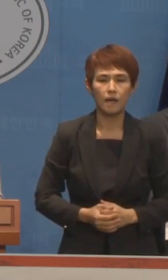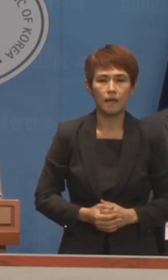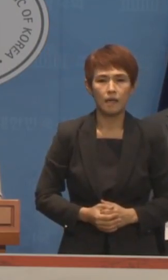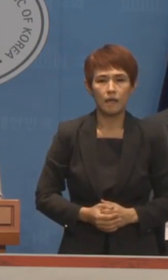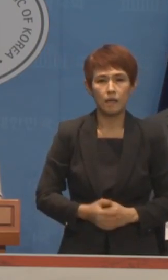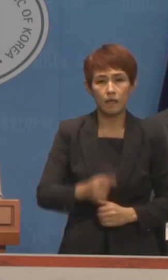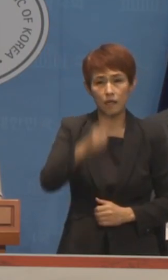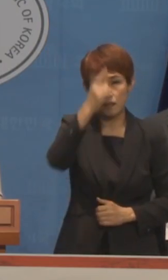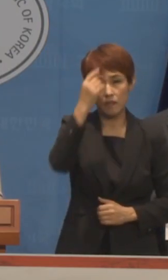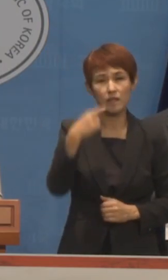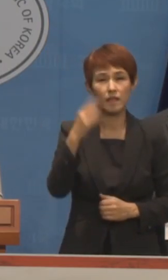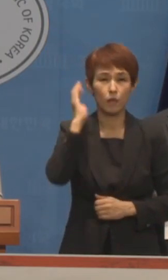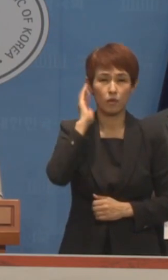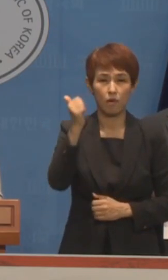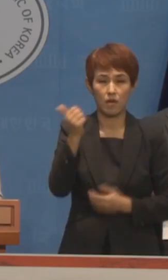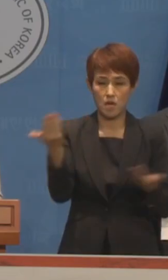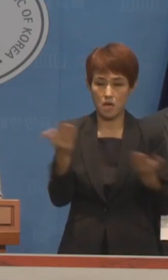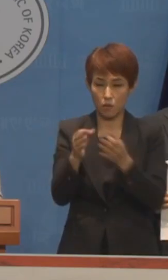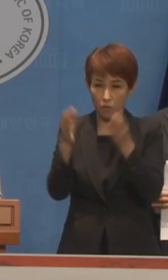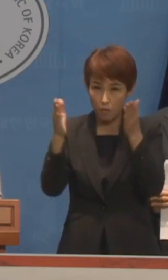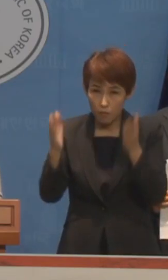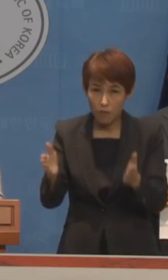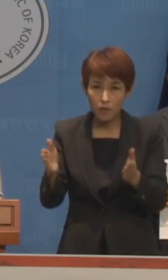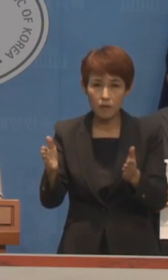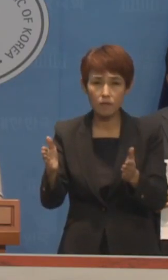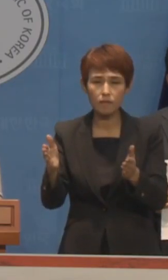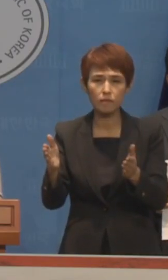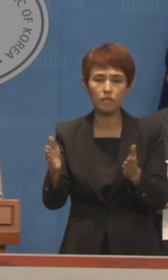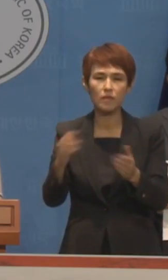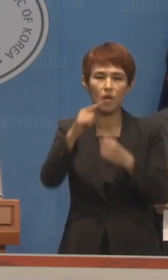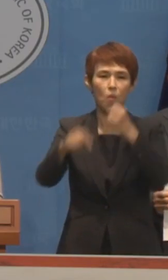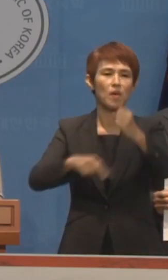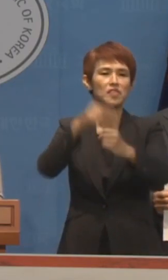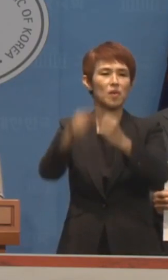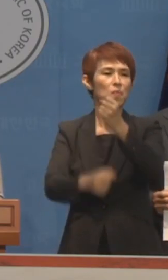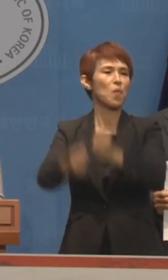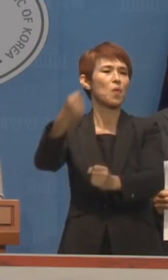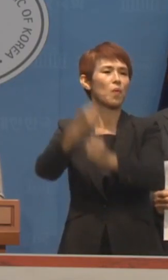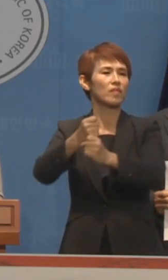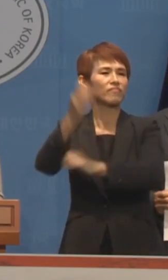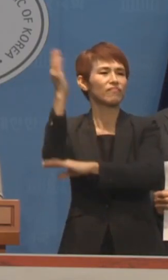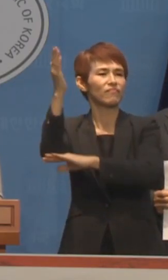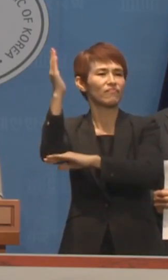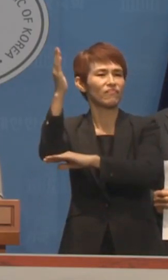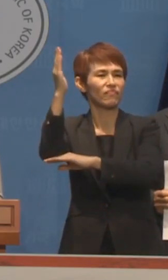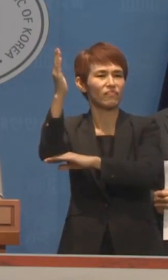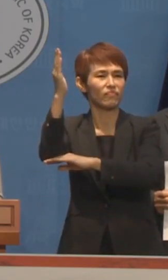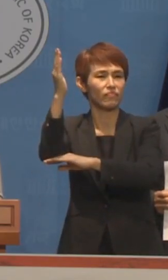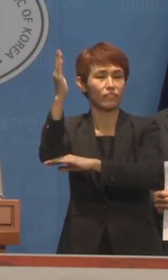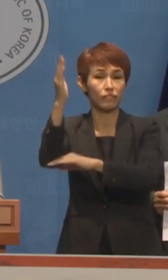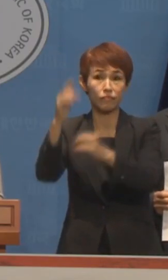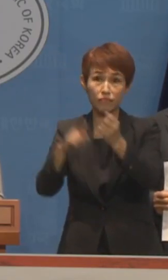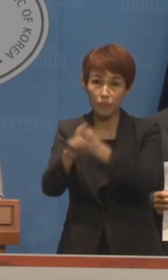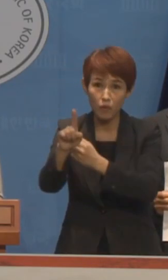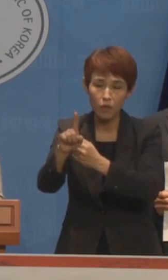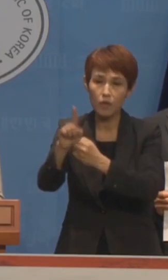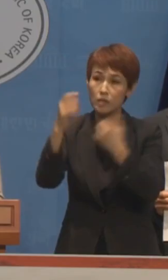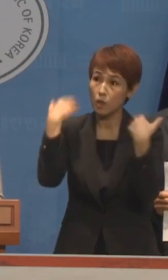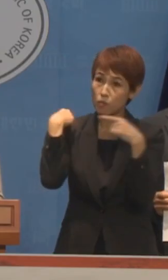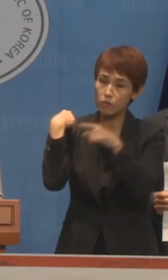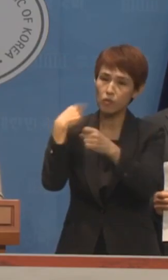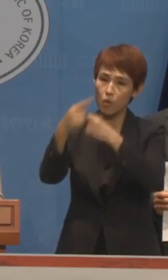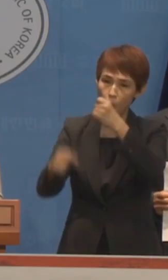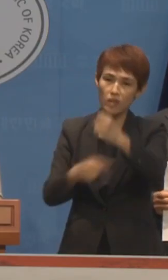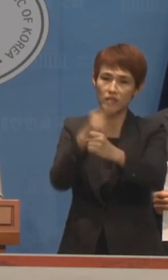정부 임기 내내 어디에서도 빠지지 않는 원전 생태계 복원이라는 말은 결국 이 정부에는 원전